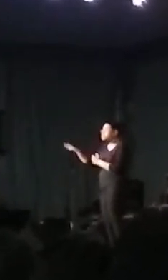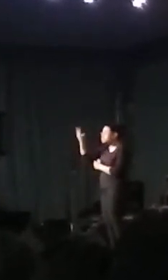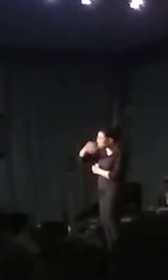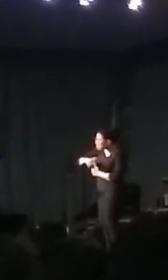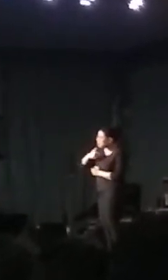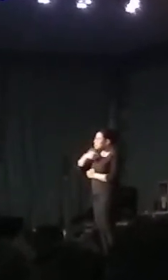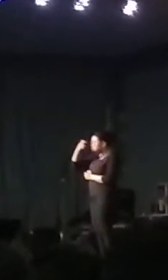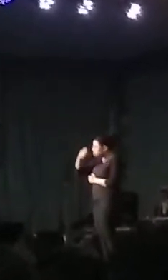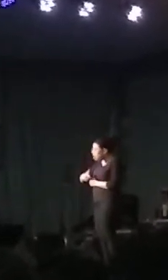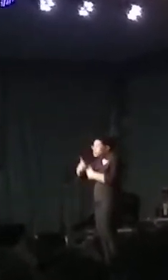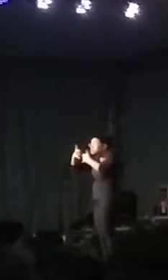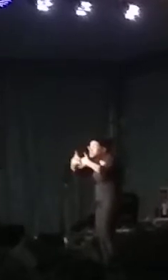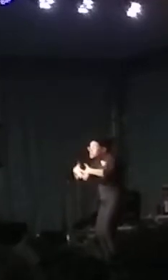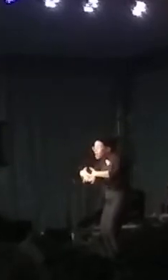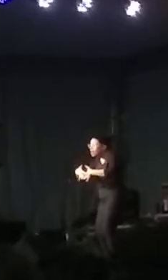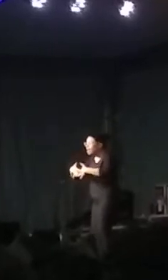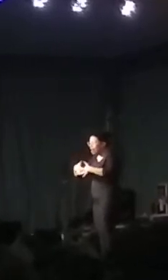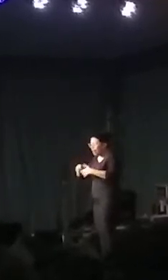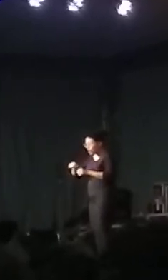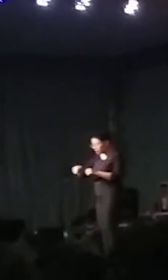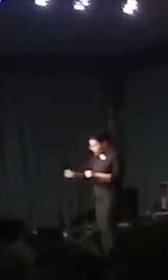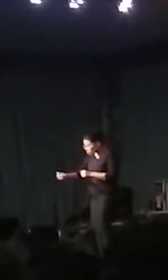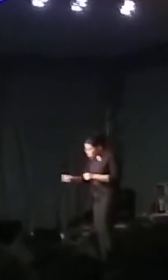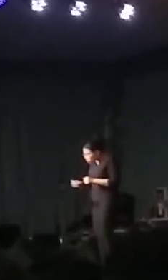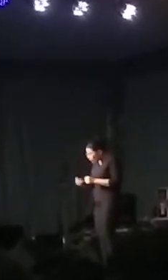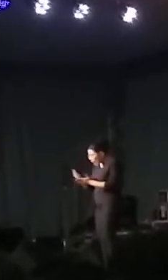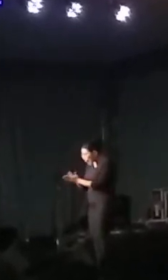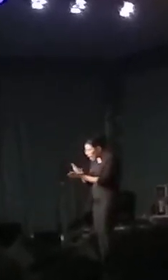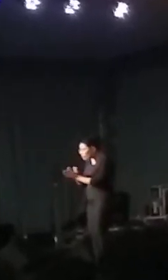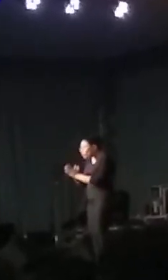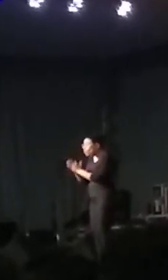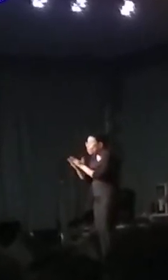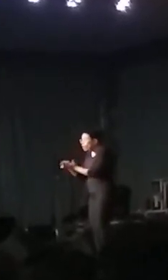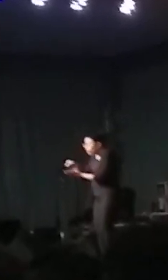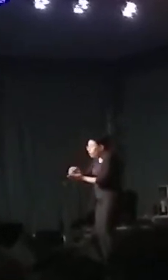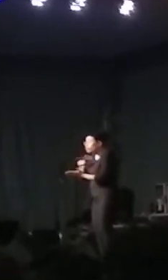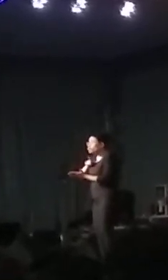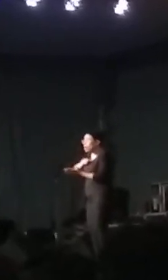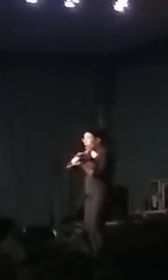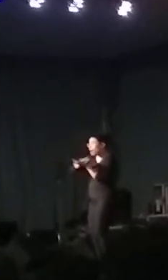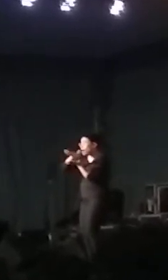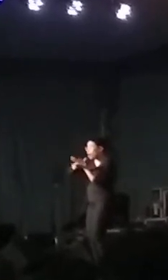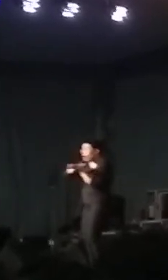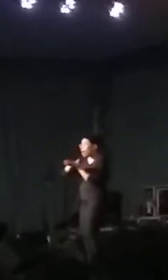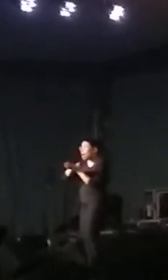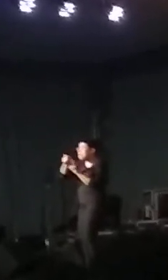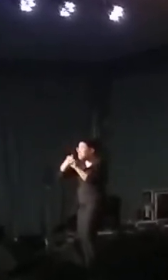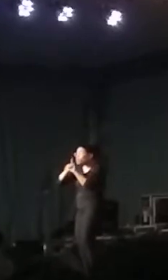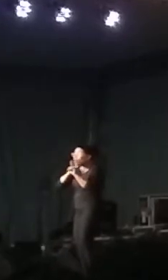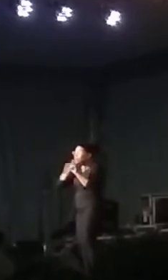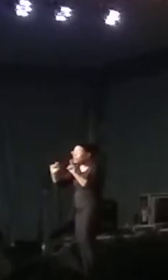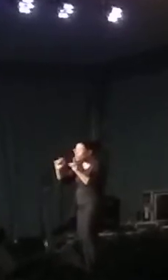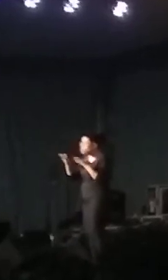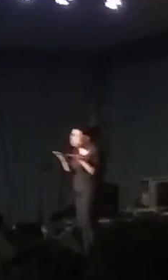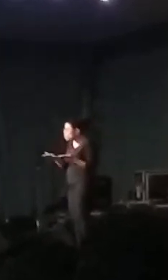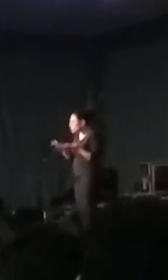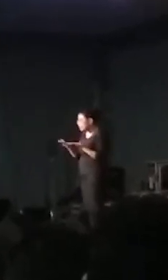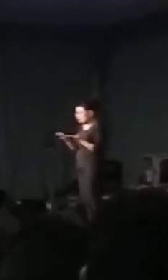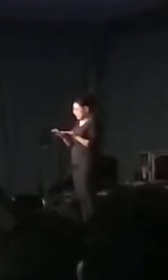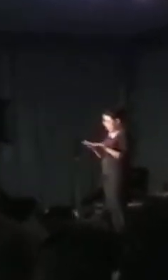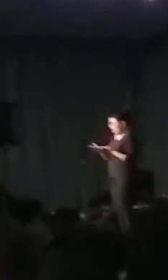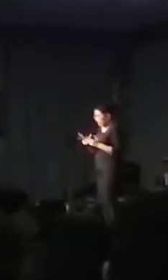quem eu era, ela abriu a gaveta, ela tinha meu livro, que olha, tinha sido lançado em abril. Um mero acaso, né? Um